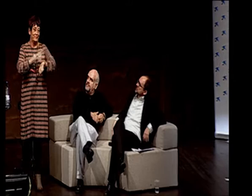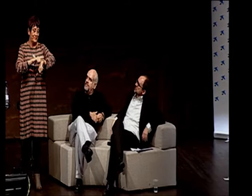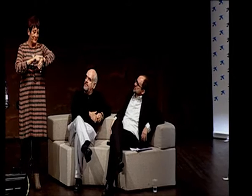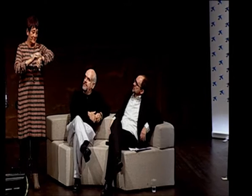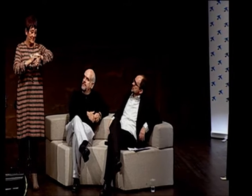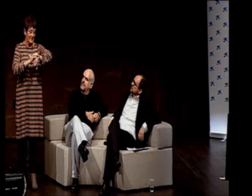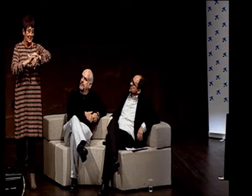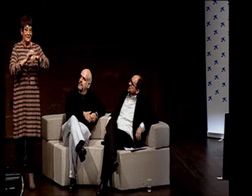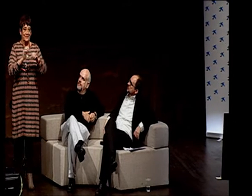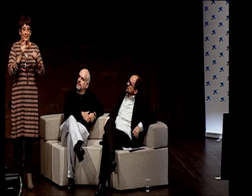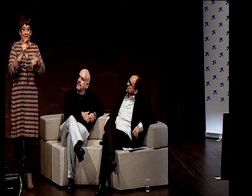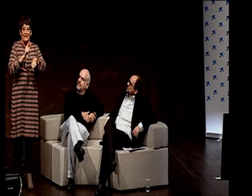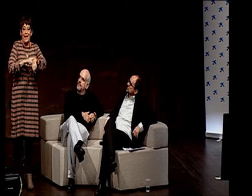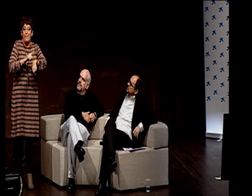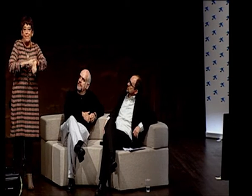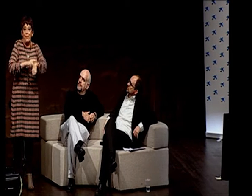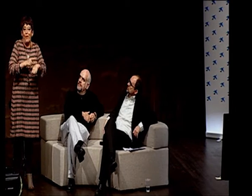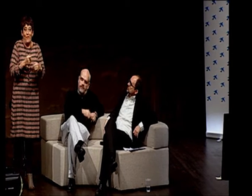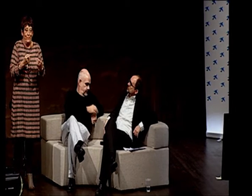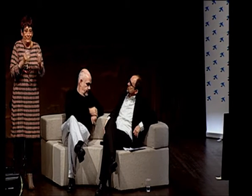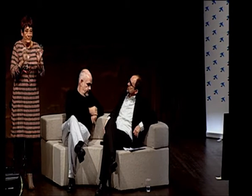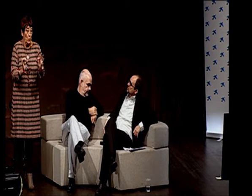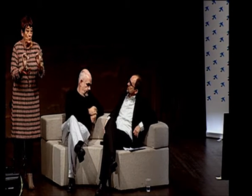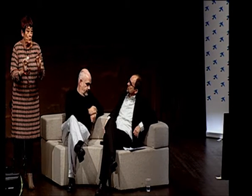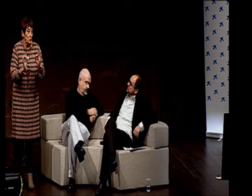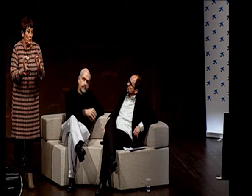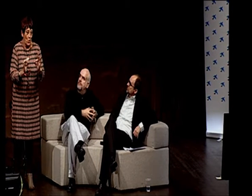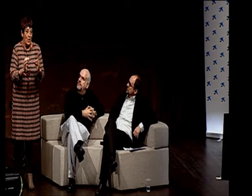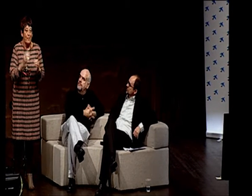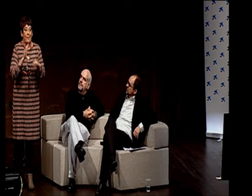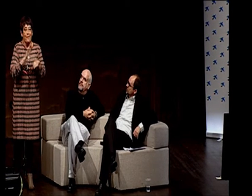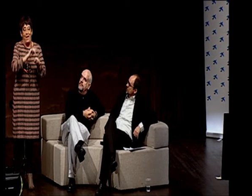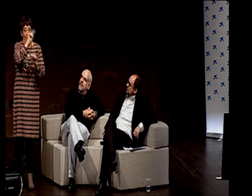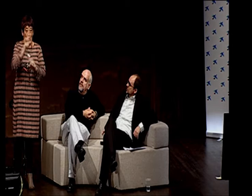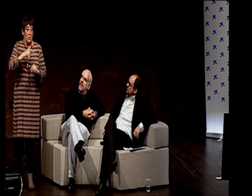organización me ha pedido que tenga cuidado con el tiempo que vamos un poquito